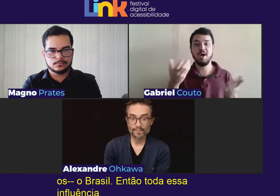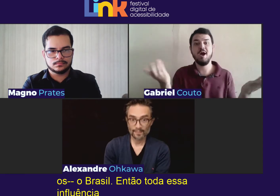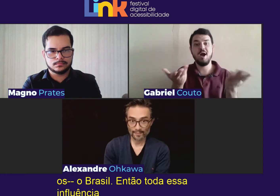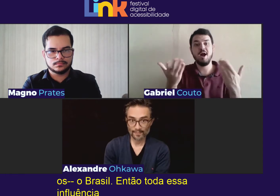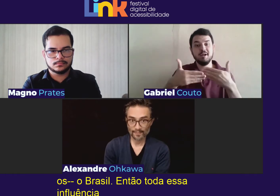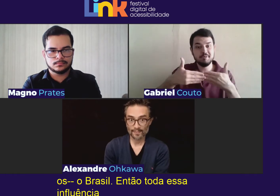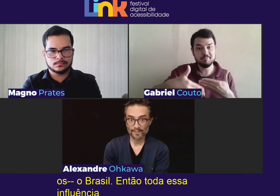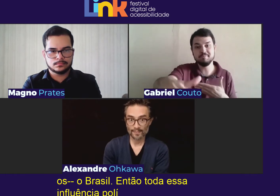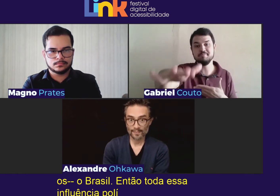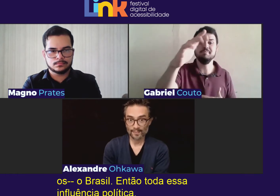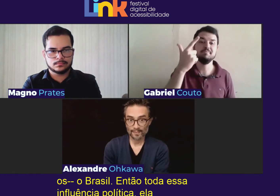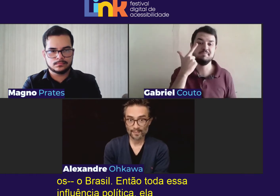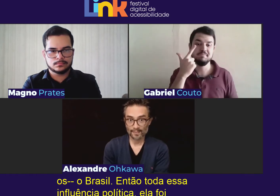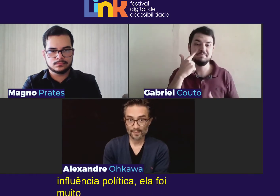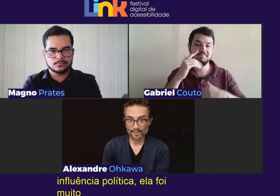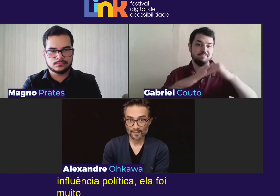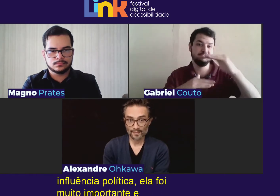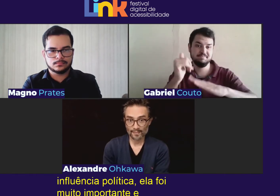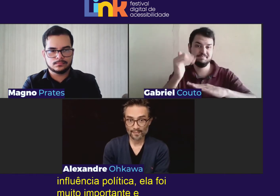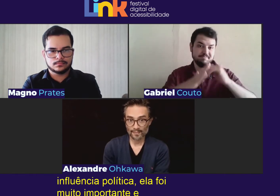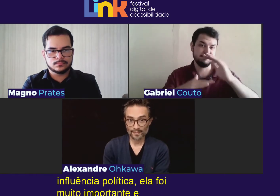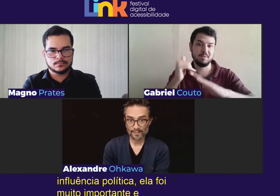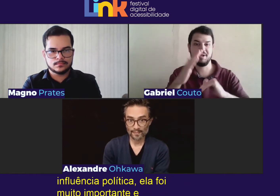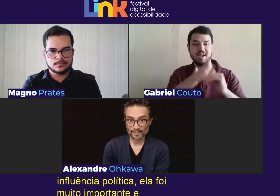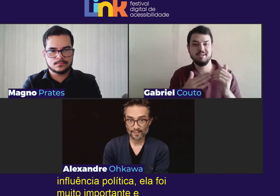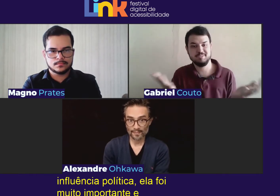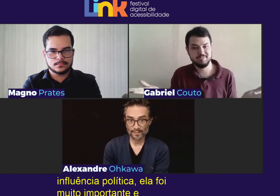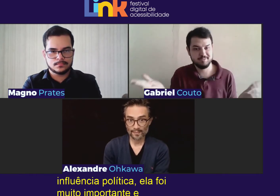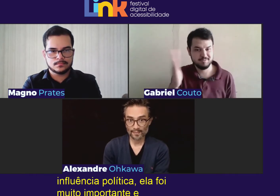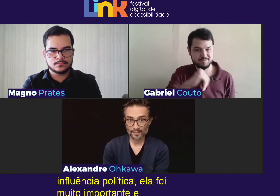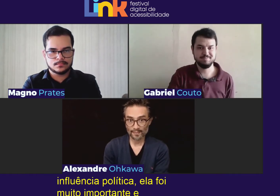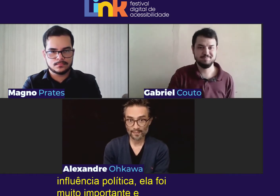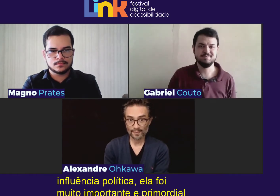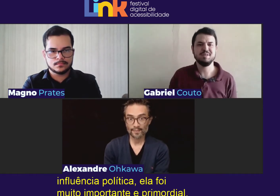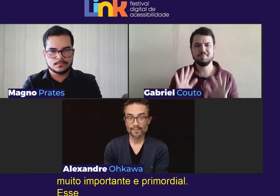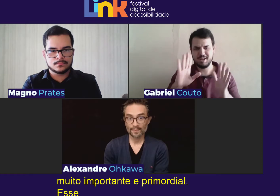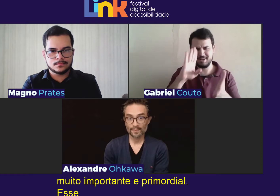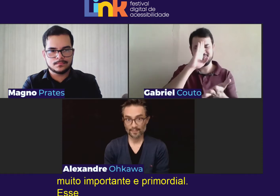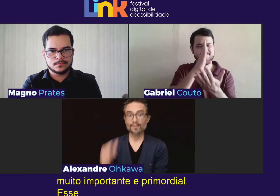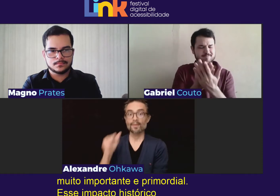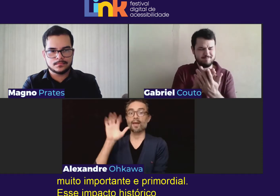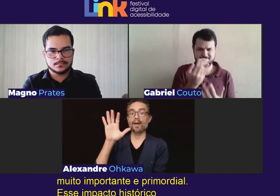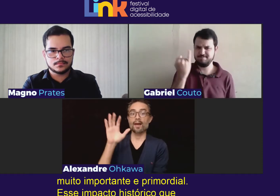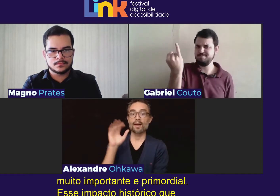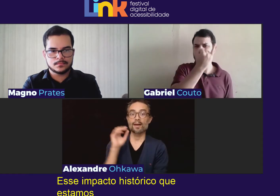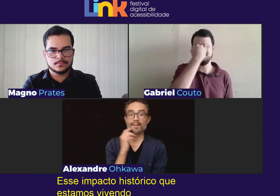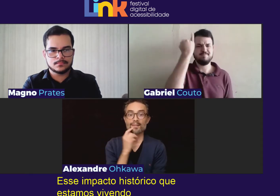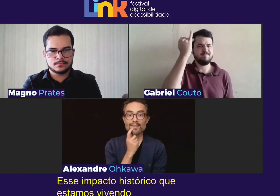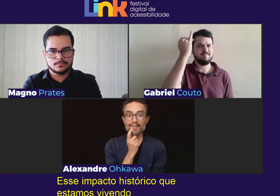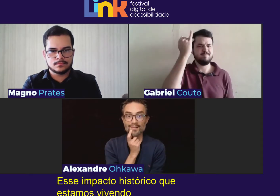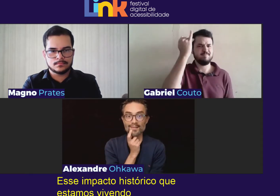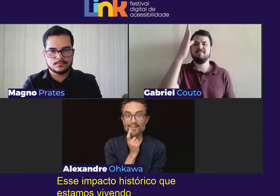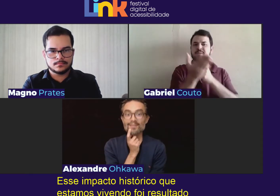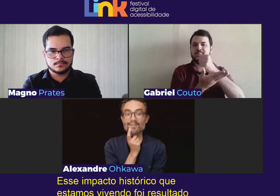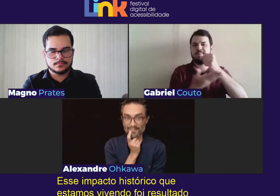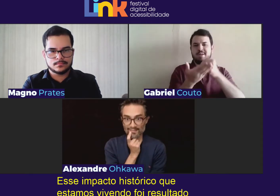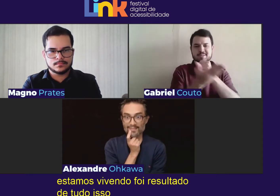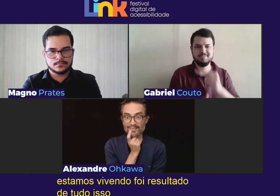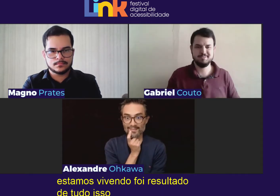e esse impacto histórico que nós estamos vivendo foi resultado de tudo isso. Mas eu acredito, sim, na